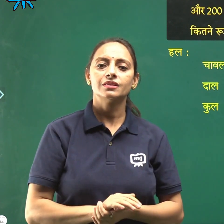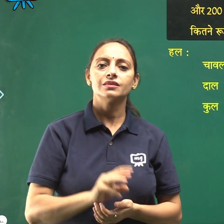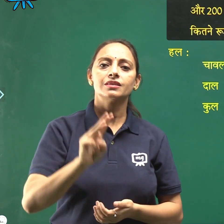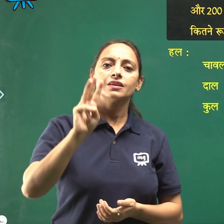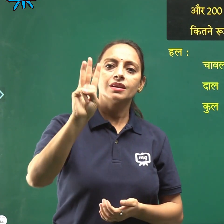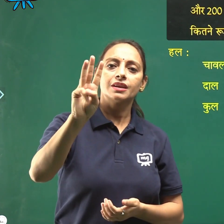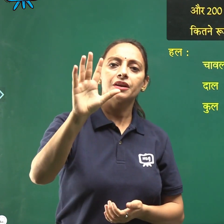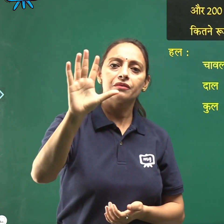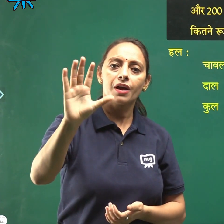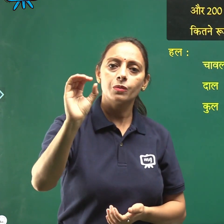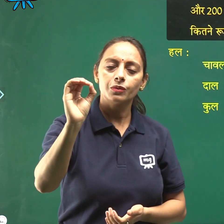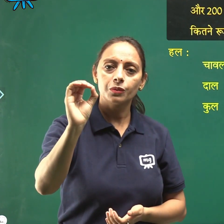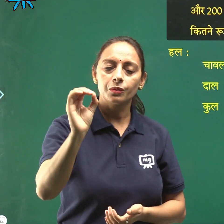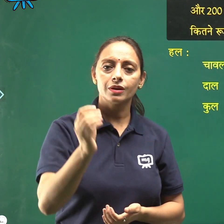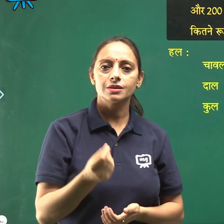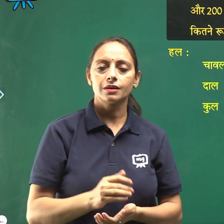350 रुपए के।